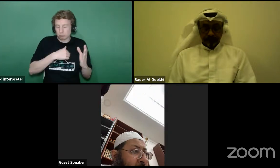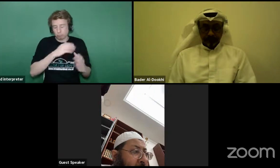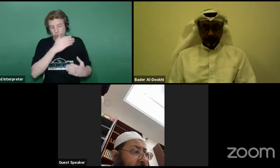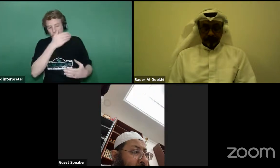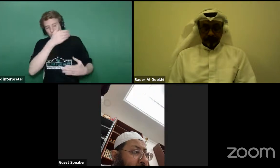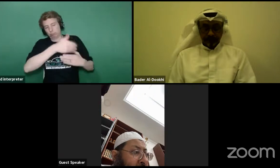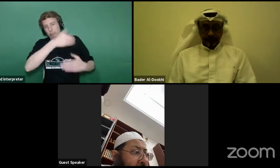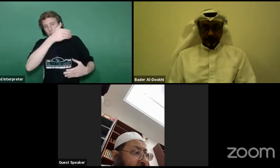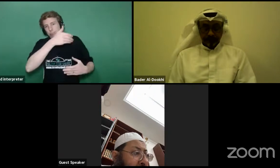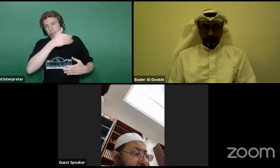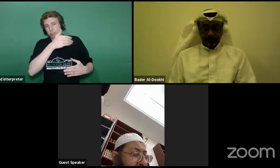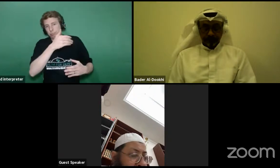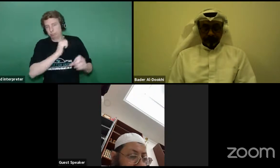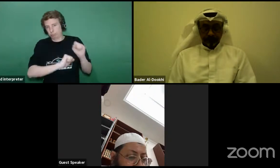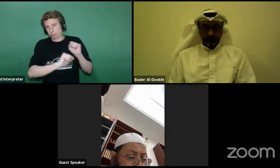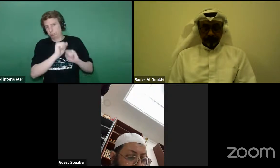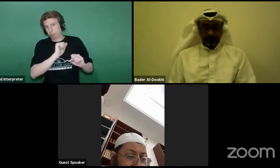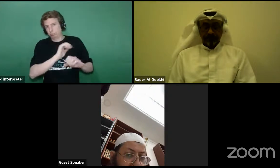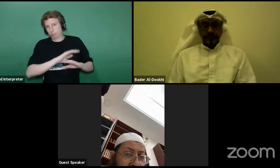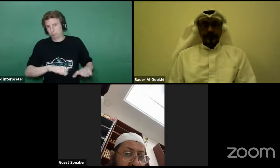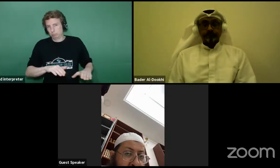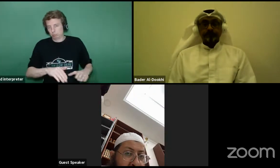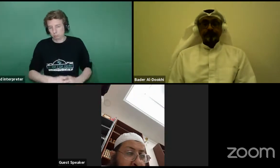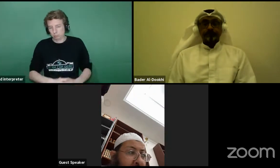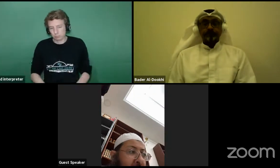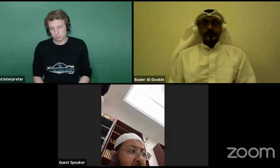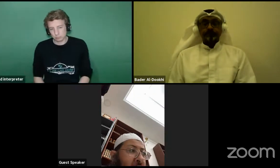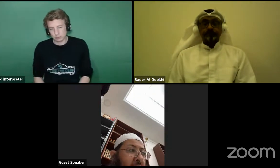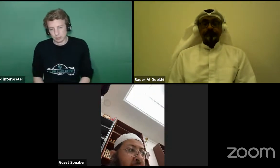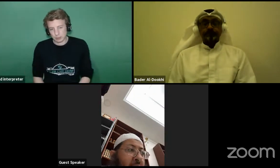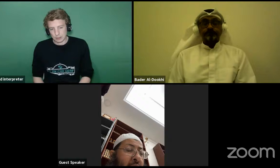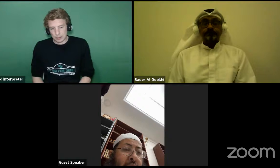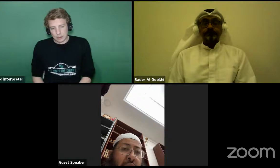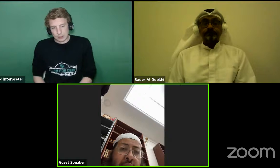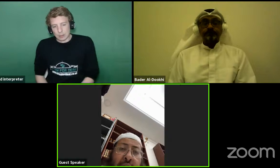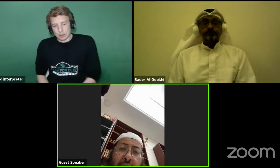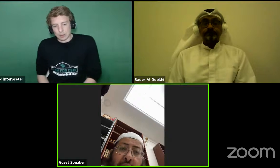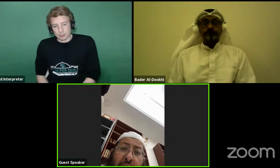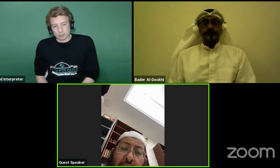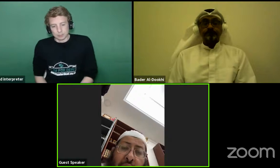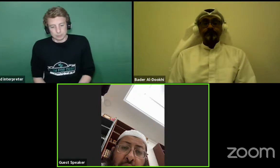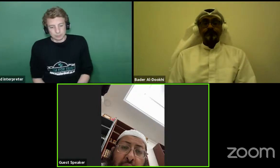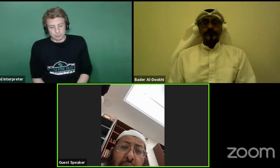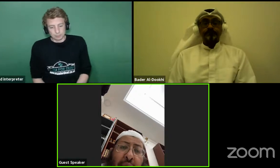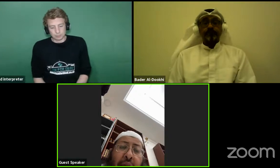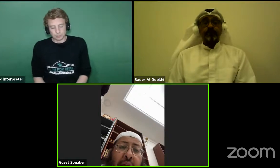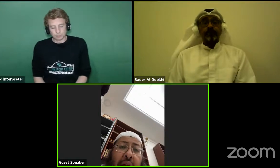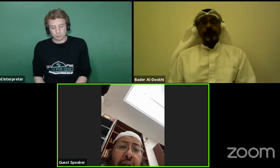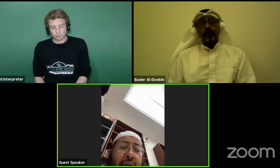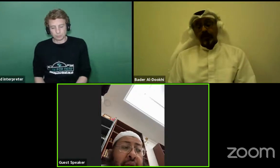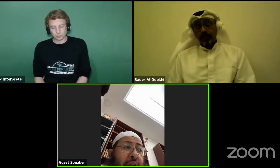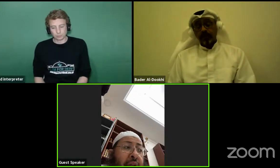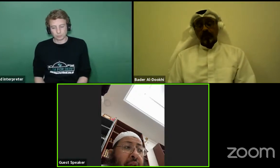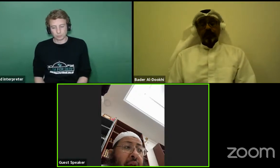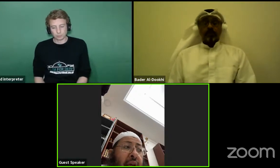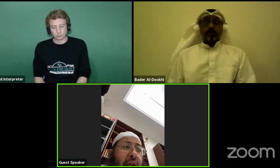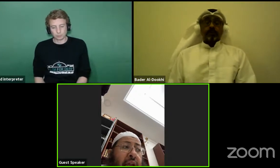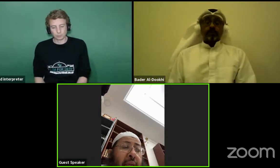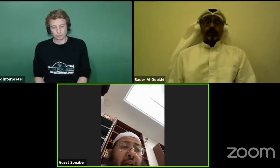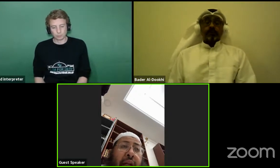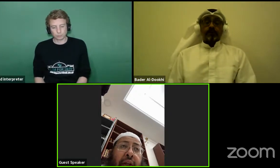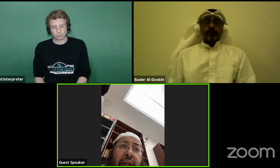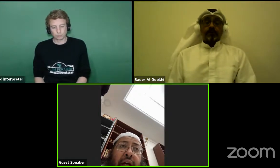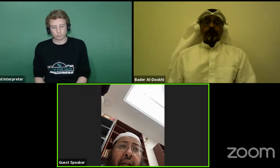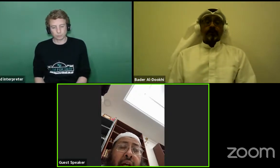them to refrain from. نعم شيخنا. إذن أيها الإخوة في الله،